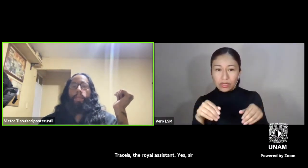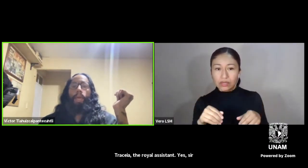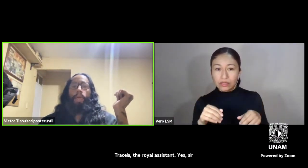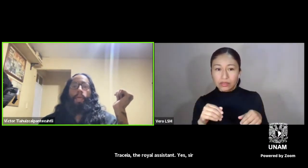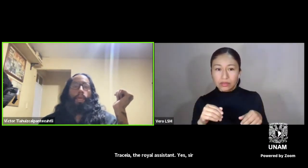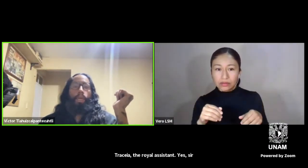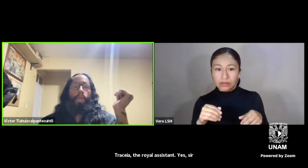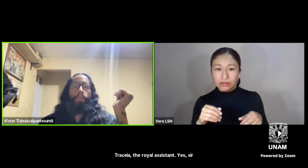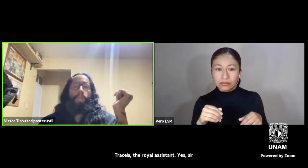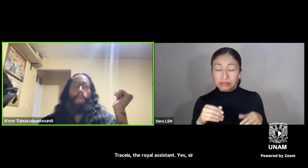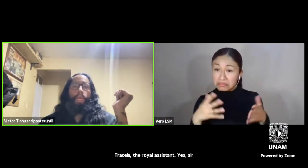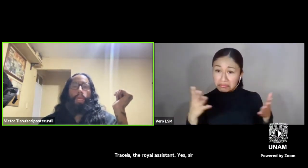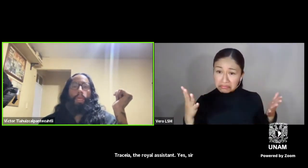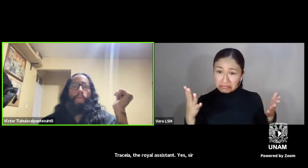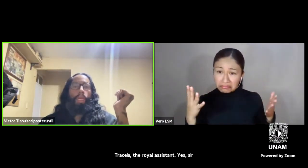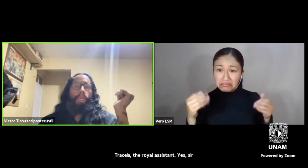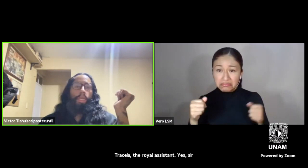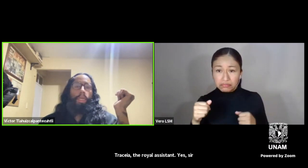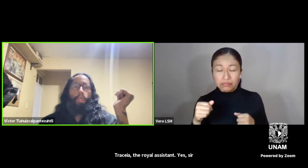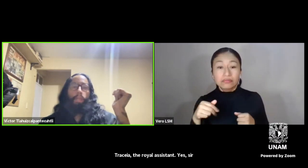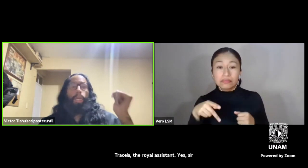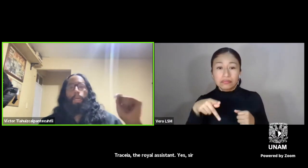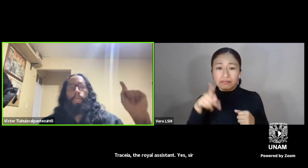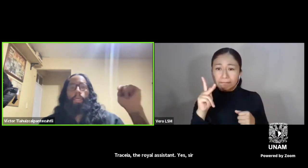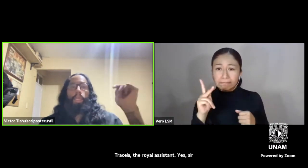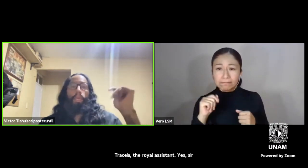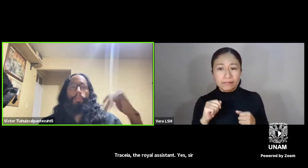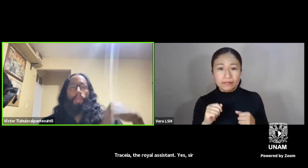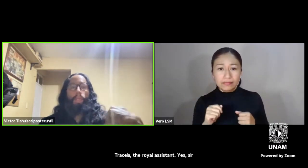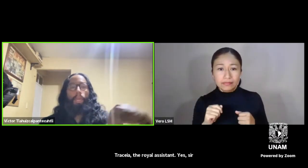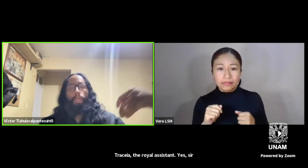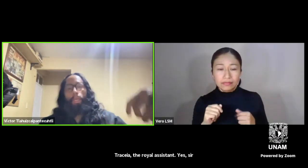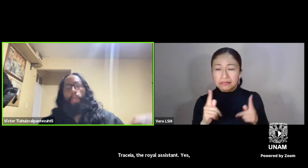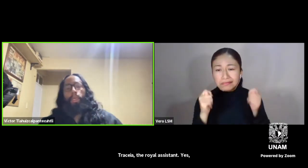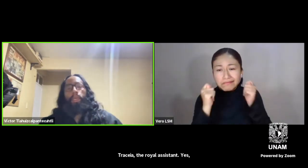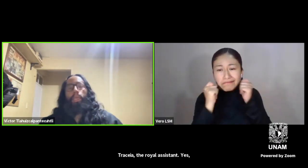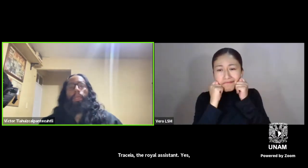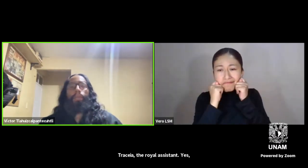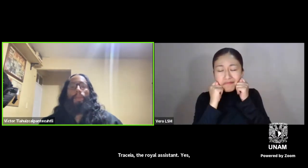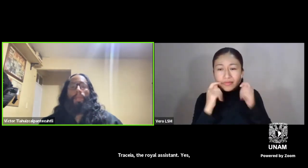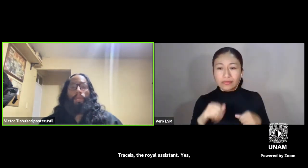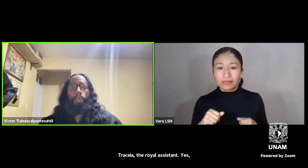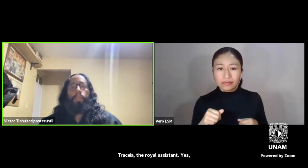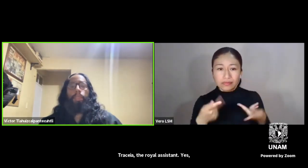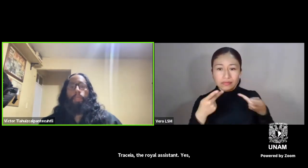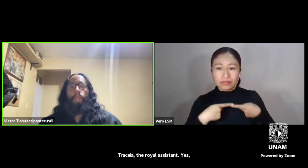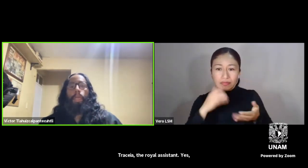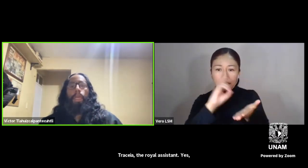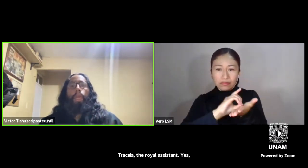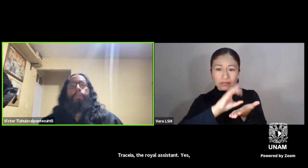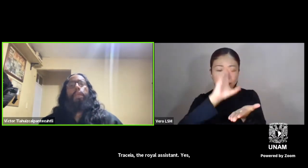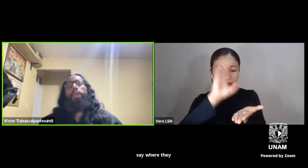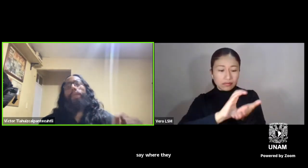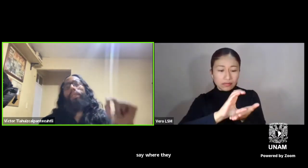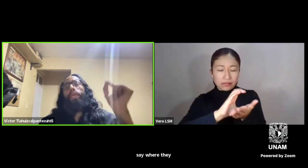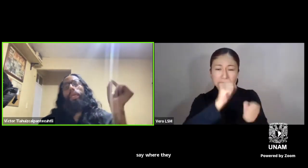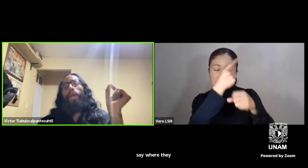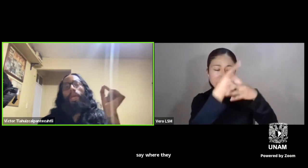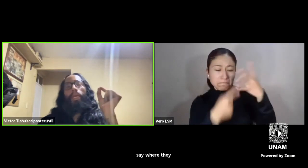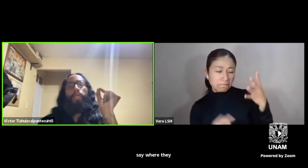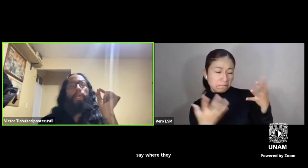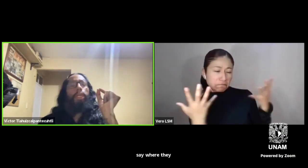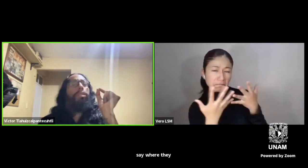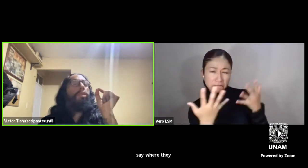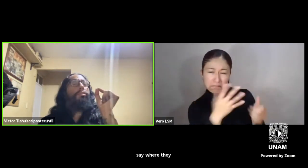de demostrar que a pesar de tener una discapacidad, se puede, ¿no? Pero ¿qué